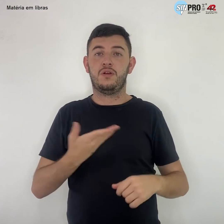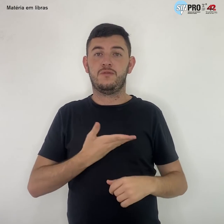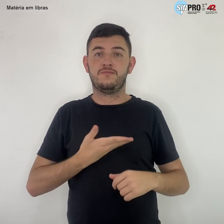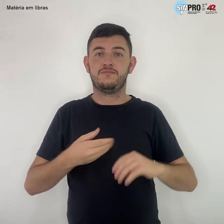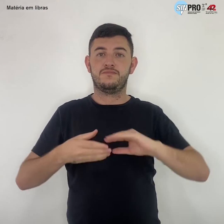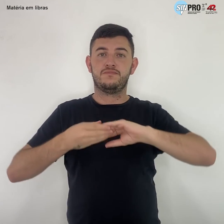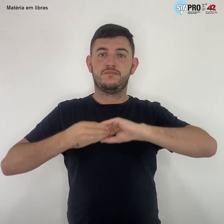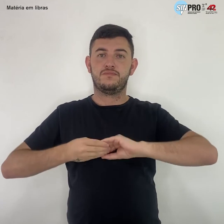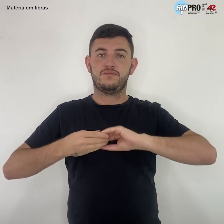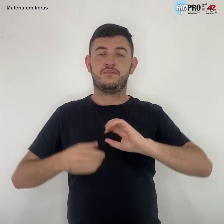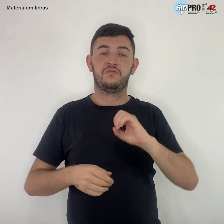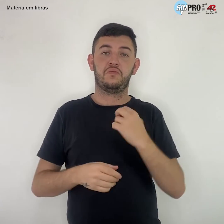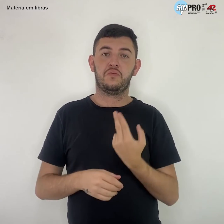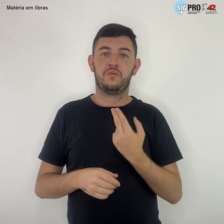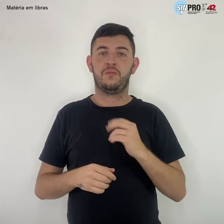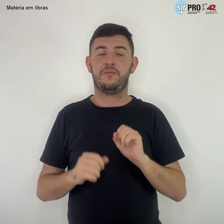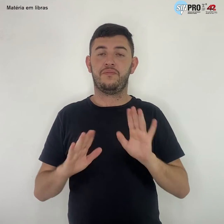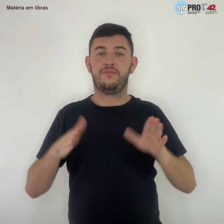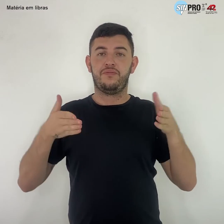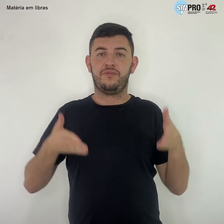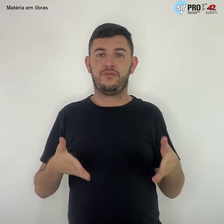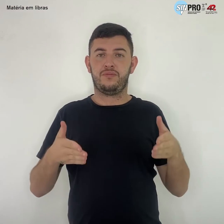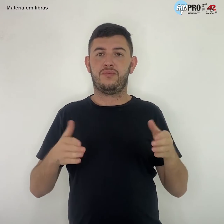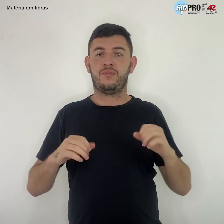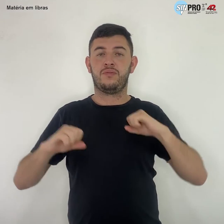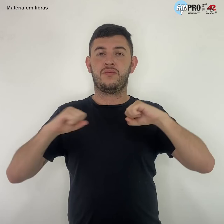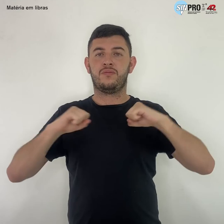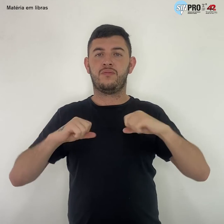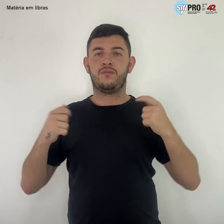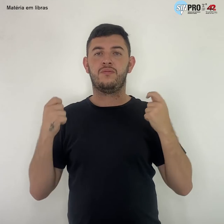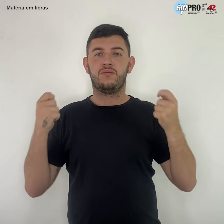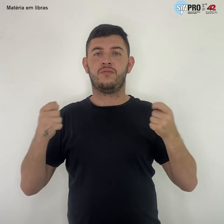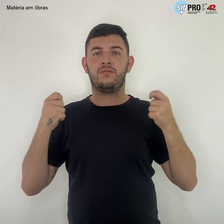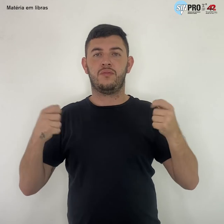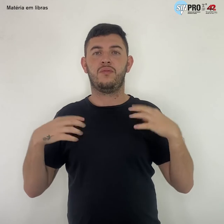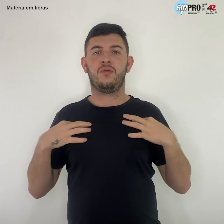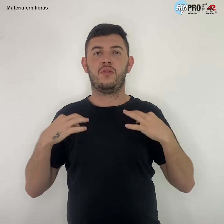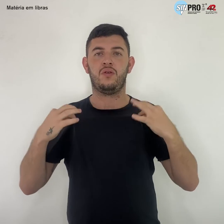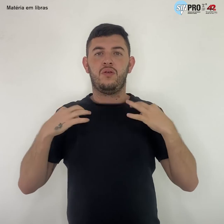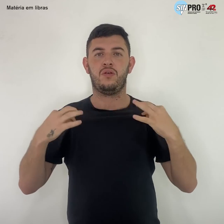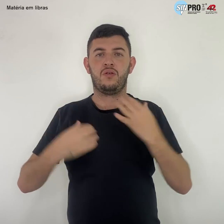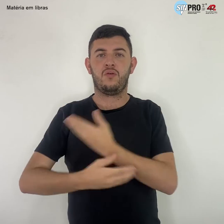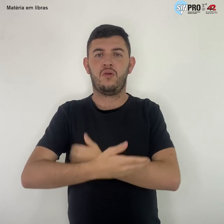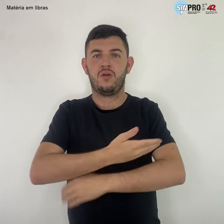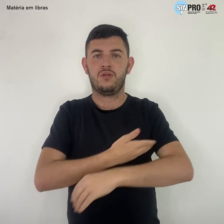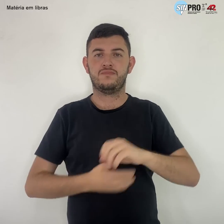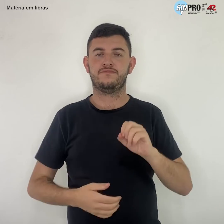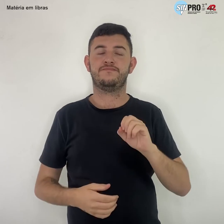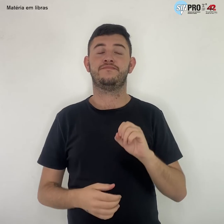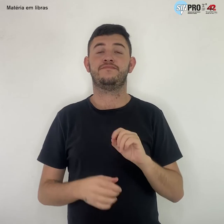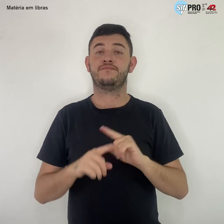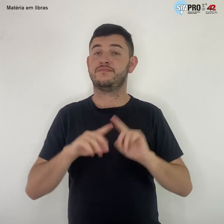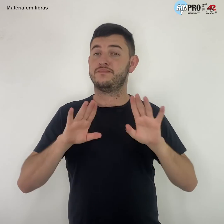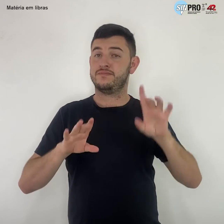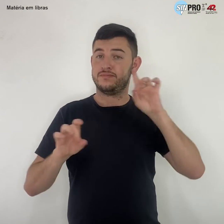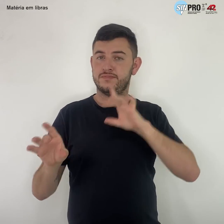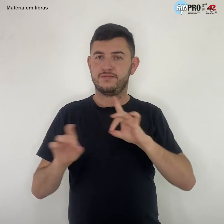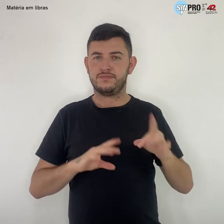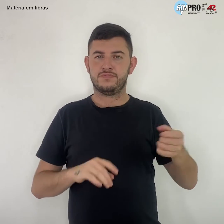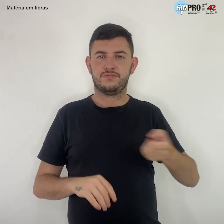com o uniforme da escola. Para além da nova rotina, vemos a perda das escolas públicas